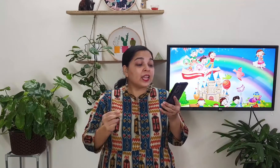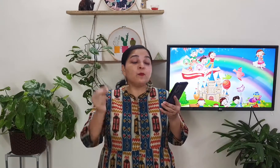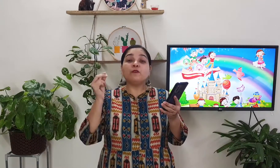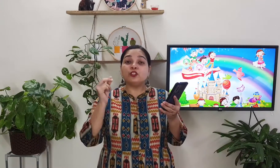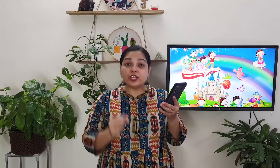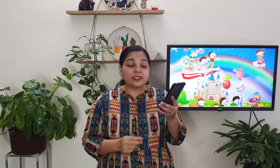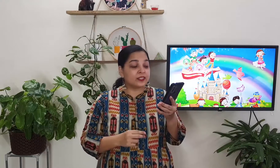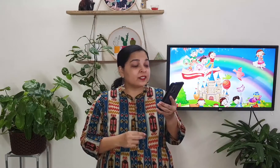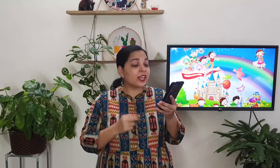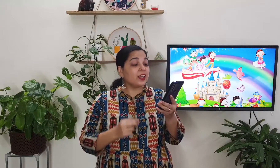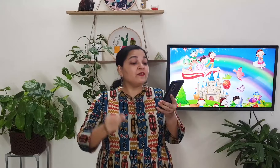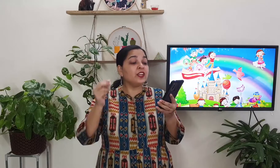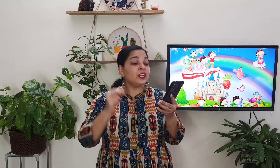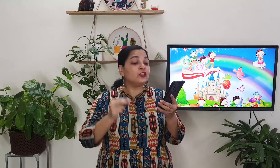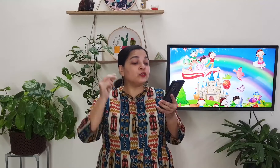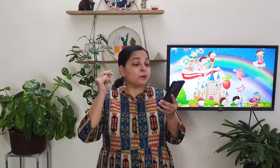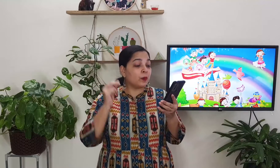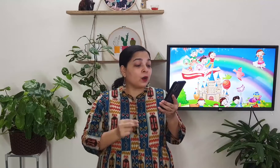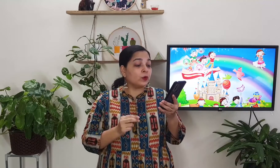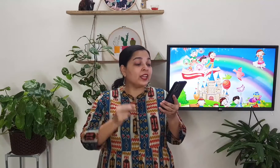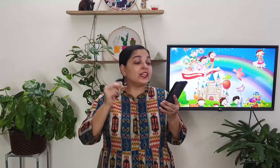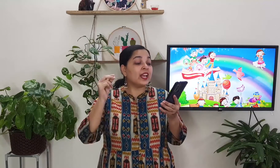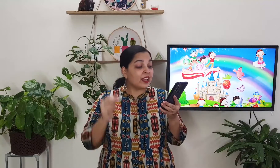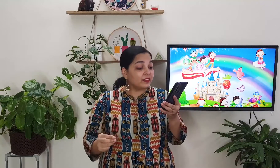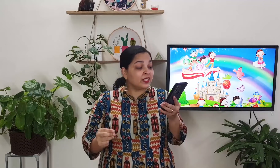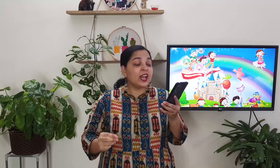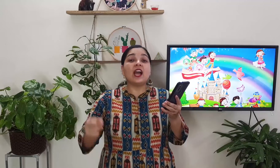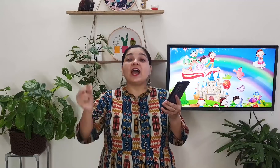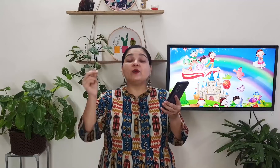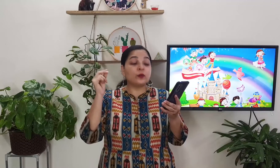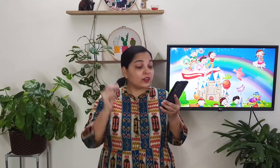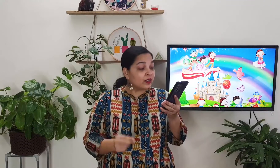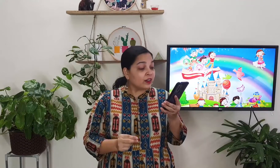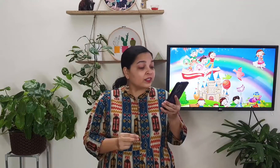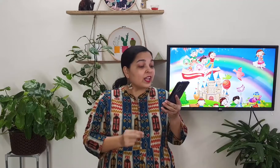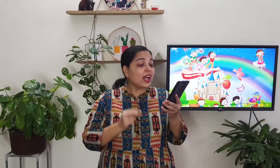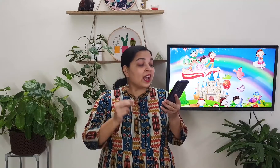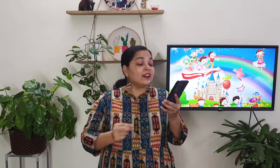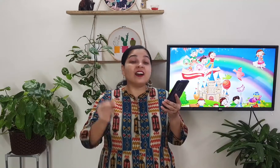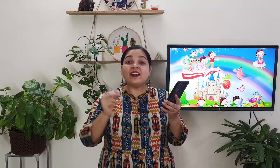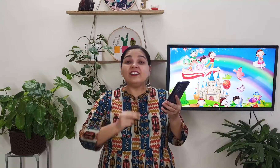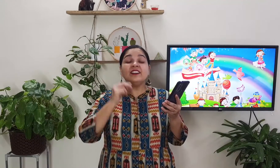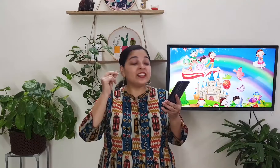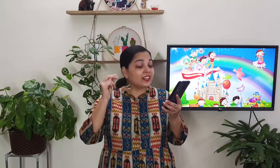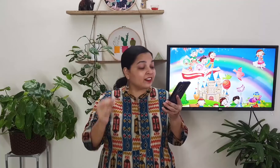வல்லமையும் அதிகாரமும் உள்ளது. மகிமை, ஹல்லேலூயா. கர்த்தருக்கு ஸ்தோத்திரம். இந்த மிக பெரிய